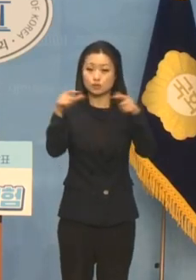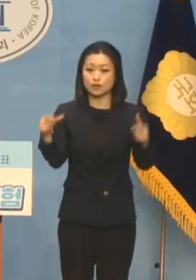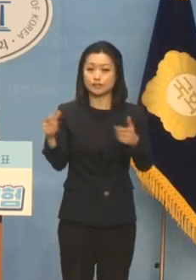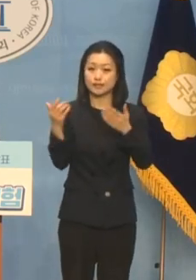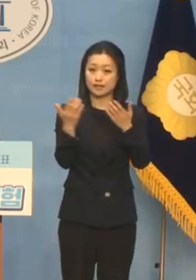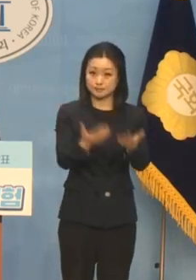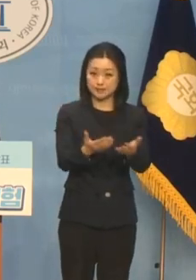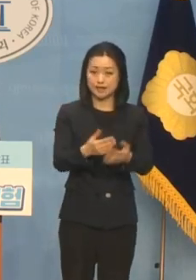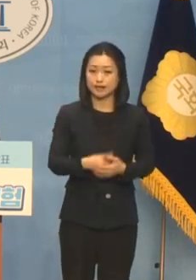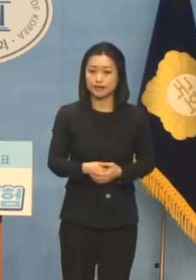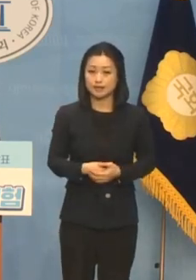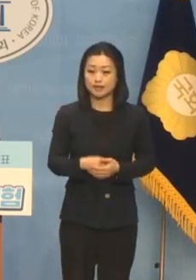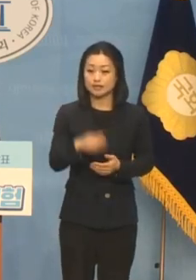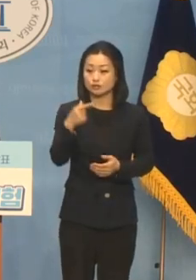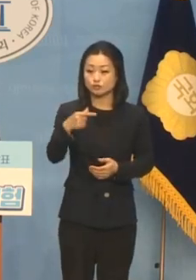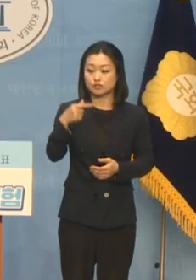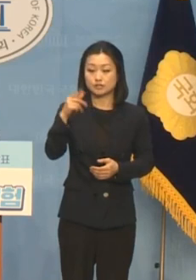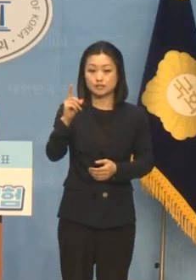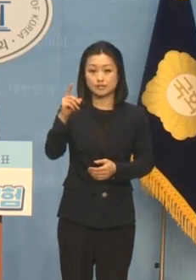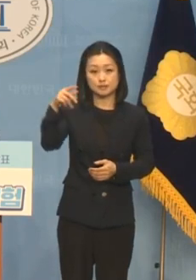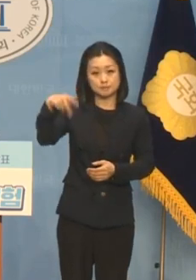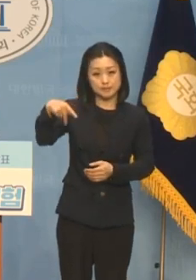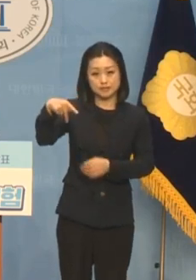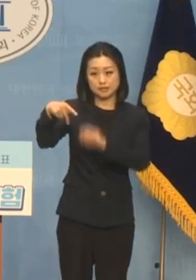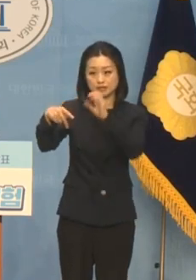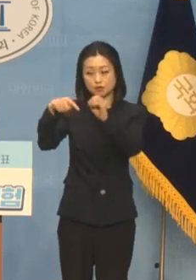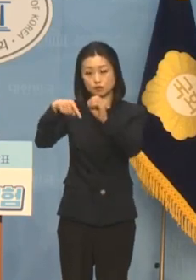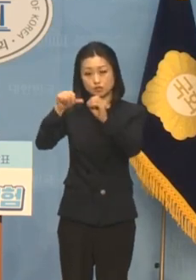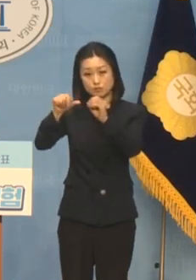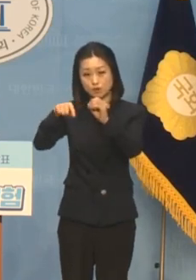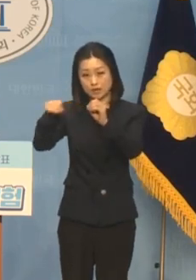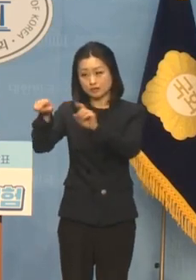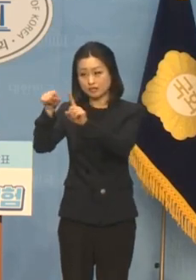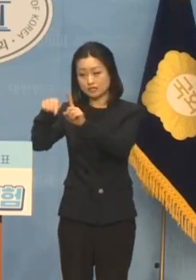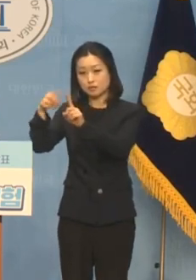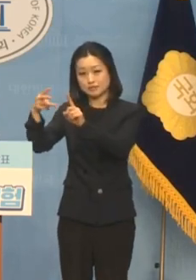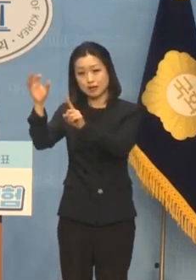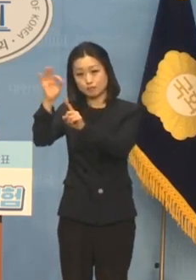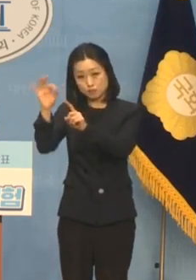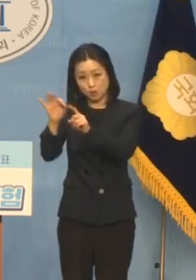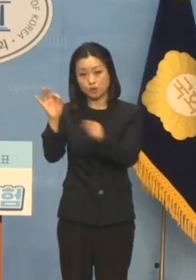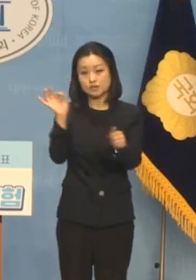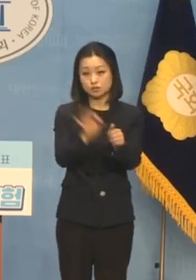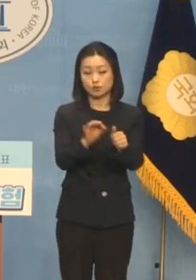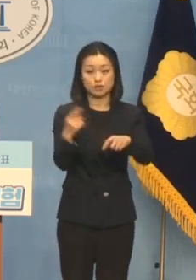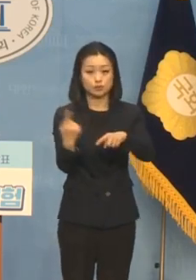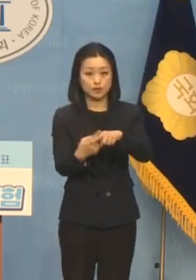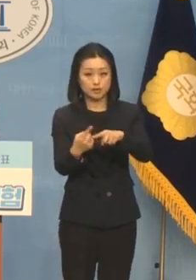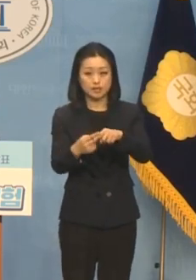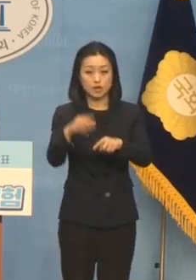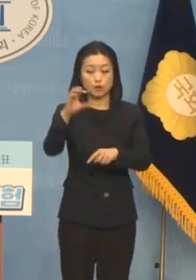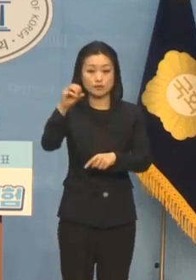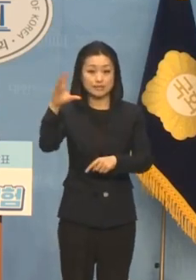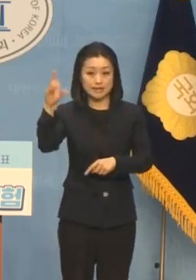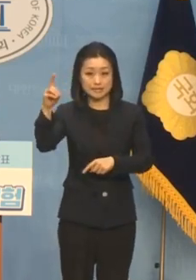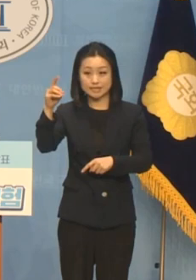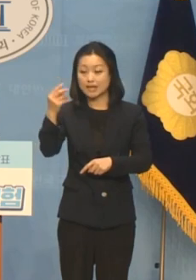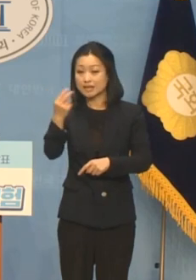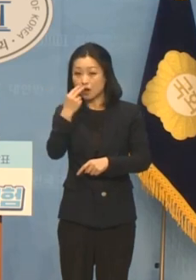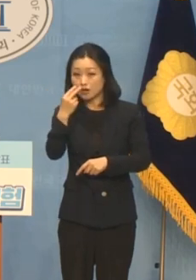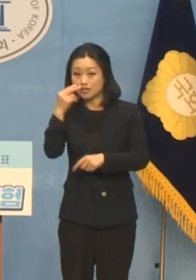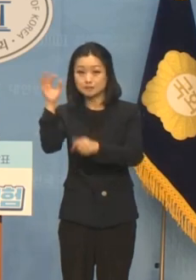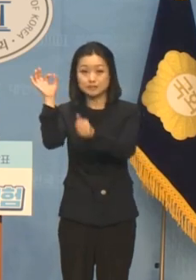확대하겠습니다. GDP의 0.5에서 1.3%의 규모입니다. OECD 국가들의 연금 재정